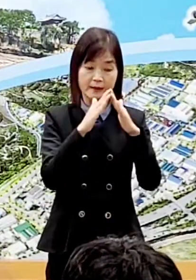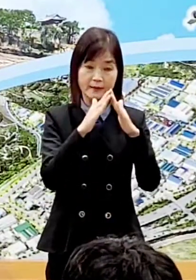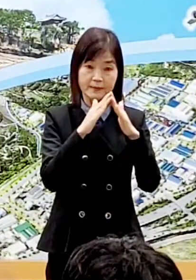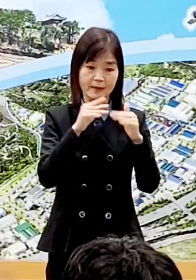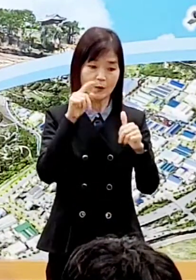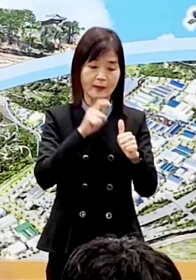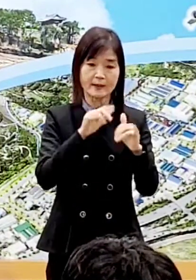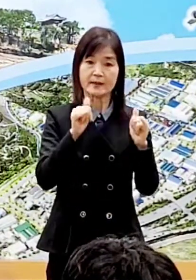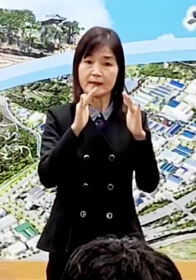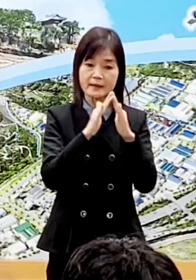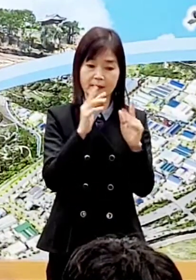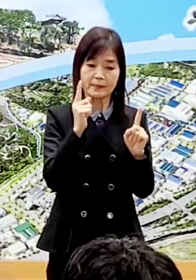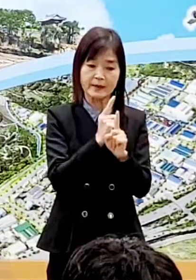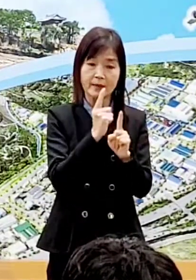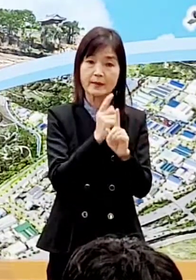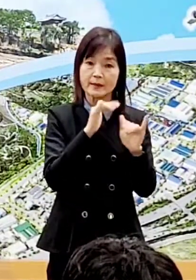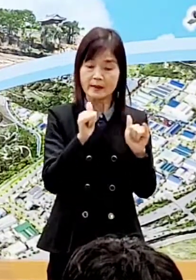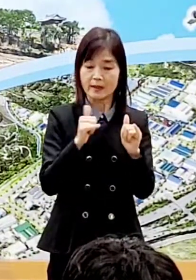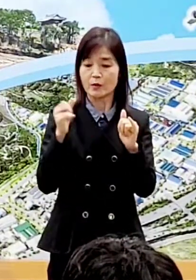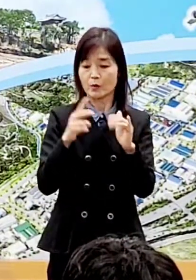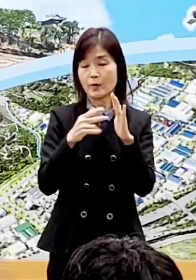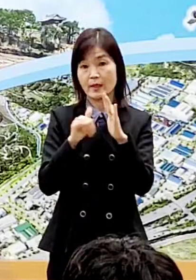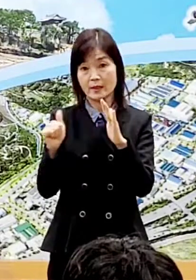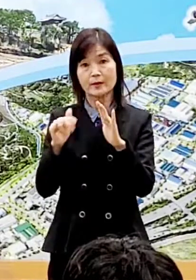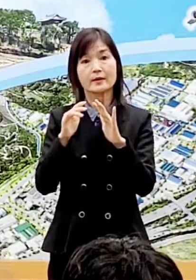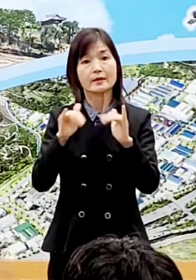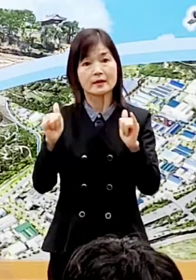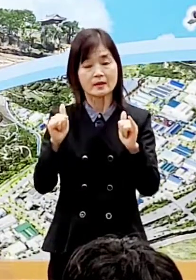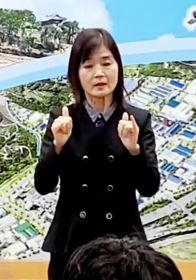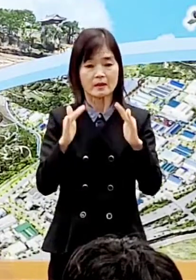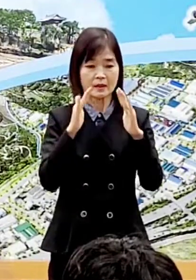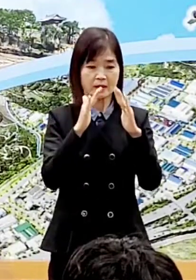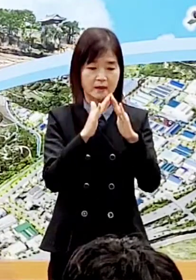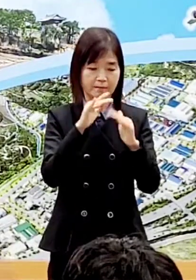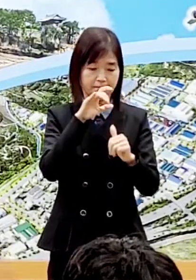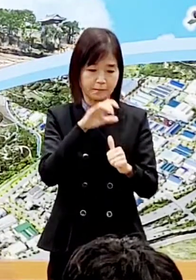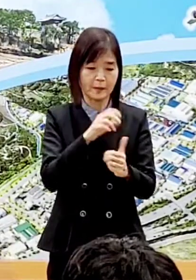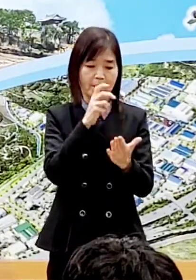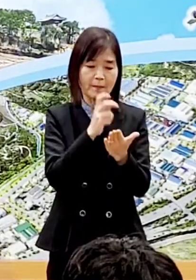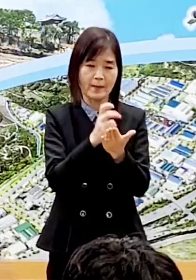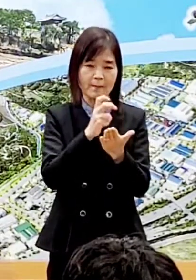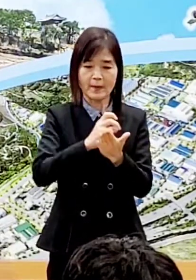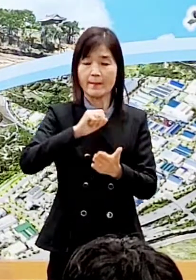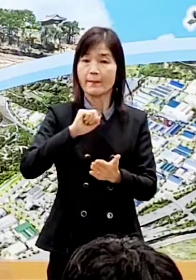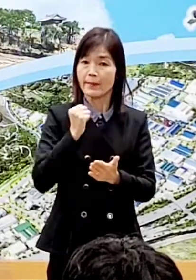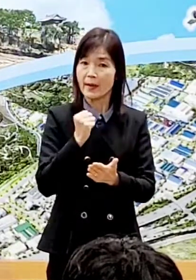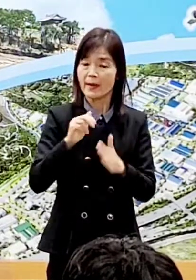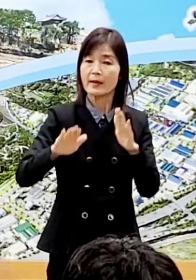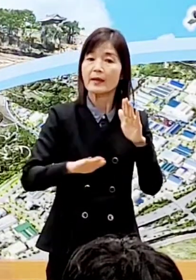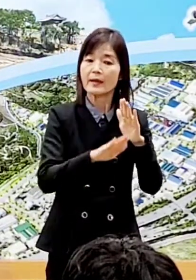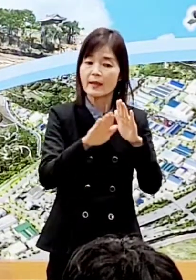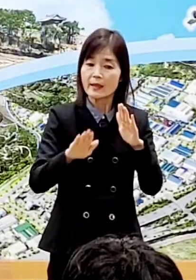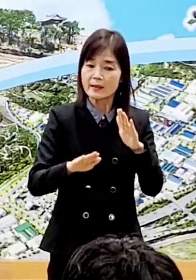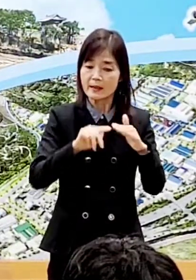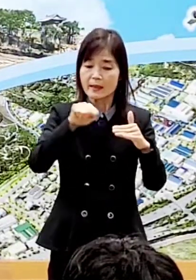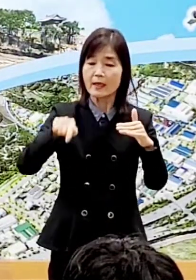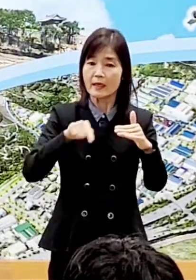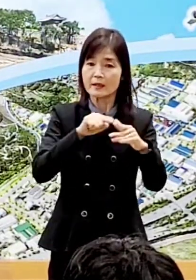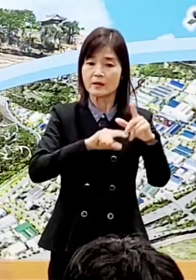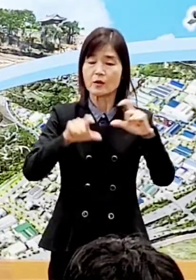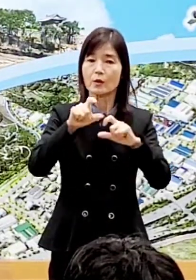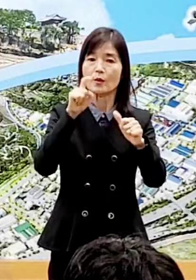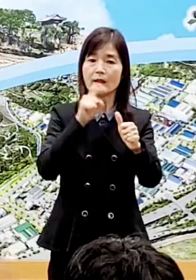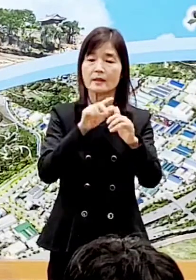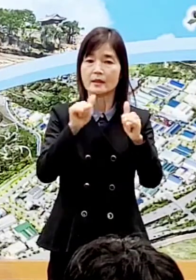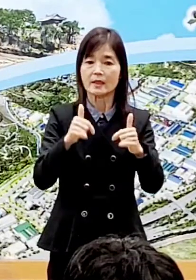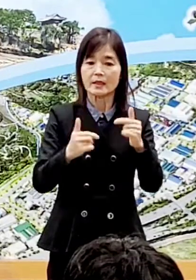및 공동격리자께서는 자가격리 수칙을 철저히 준수하시어 가정 내 추가 감염이